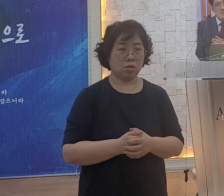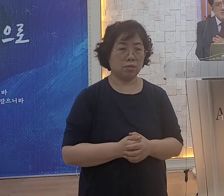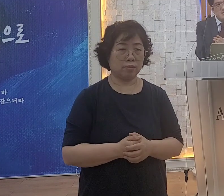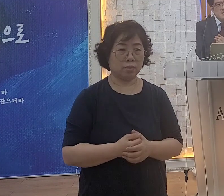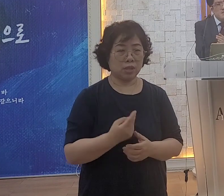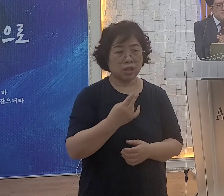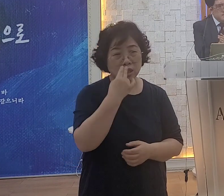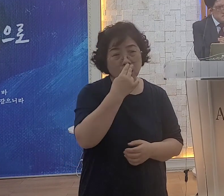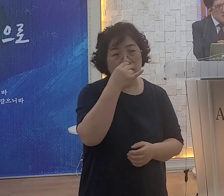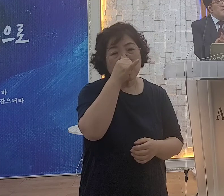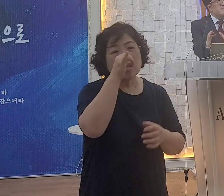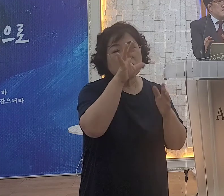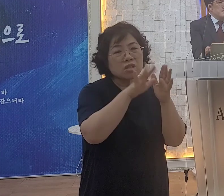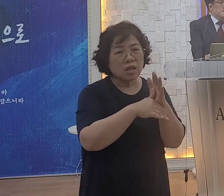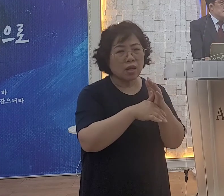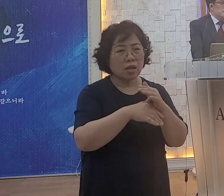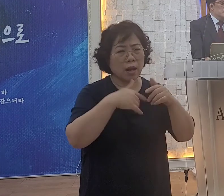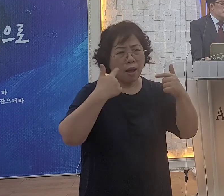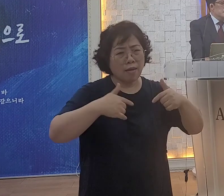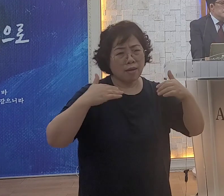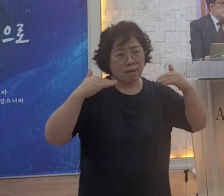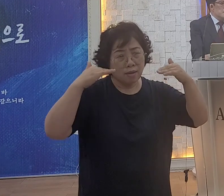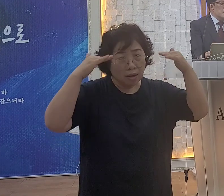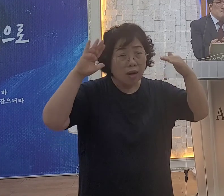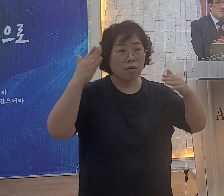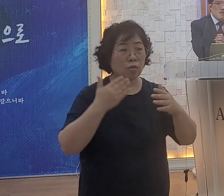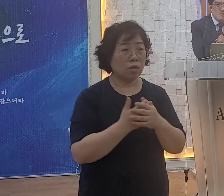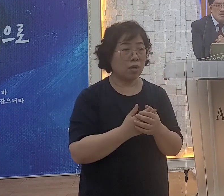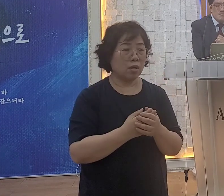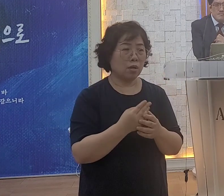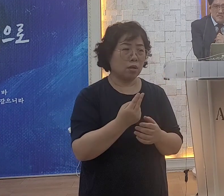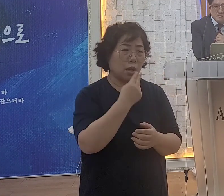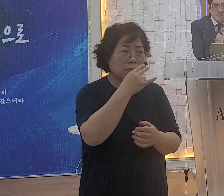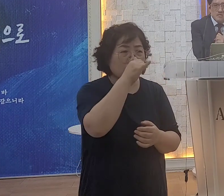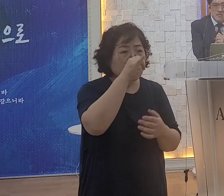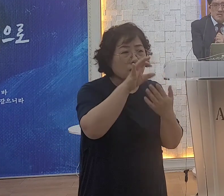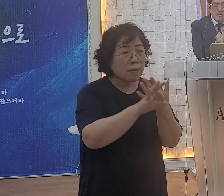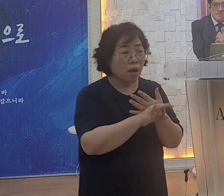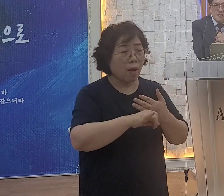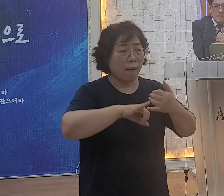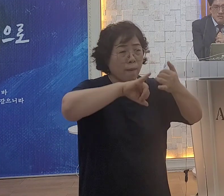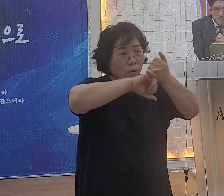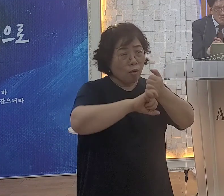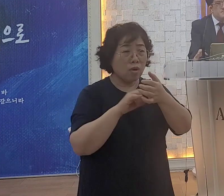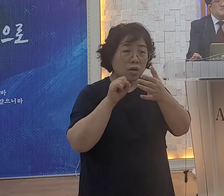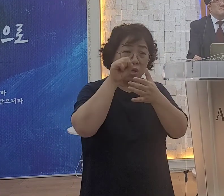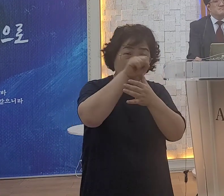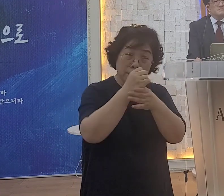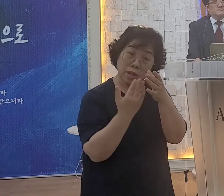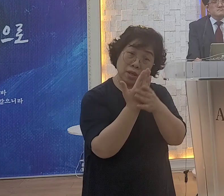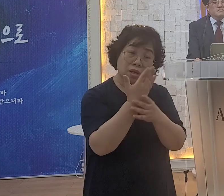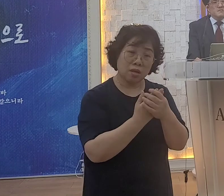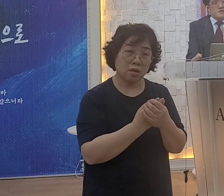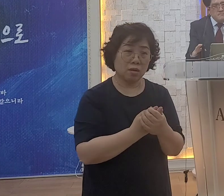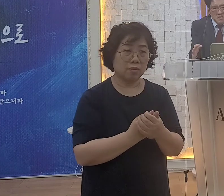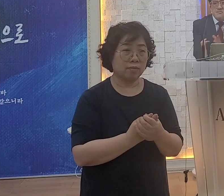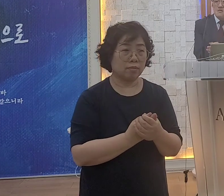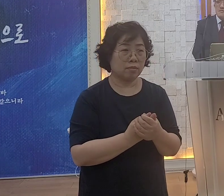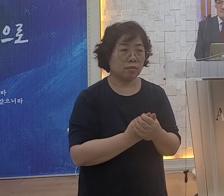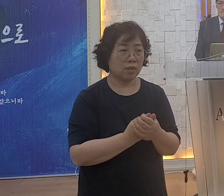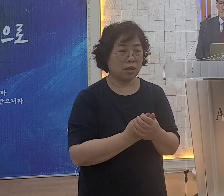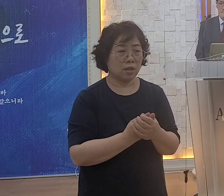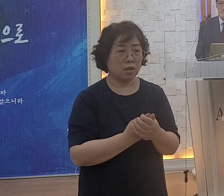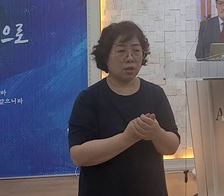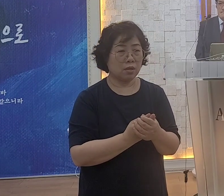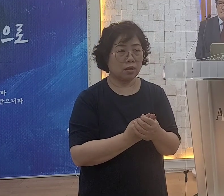생명이 있으면 늘 자랍니다. 그리고 생명이 있으면 반드시 열매를 맺습니다. 이게